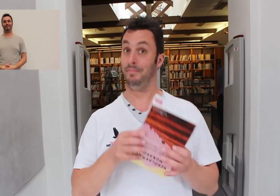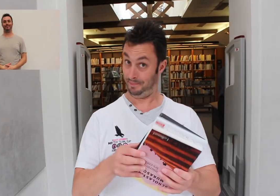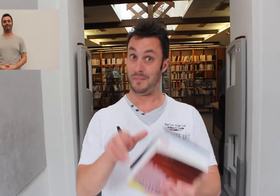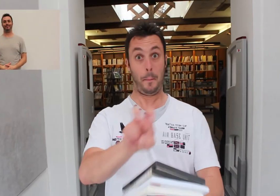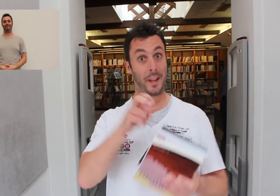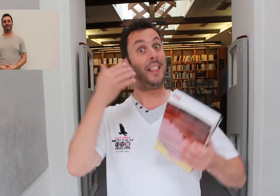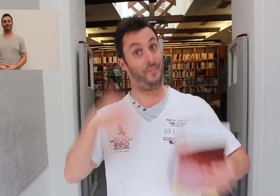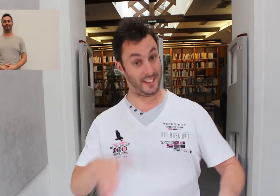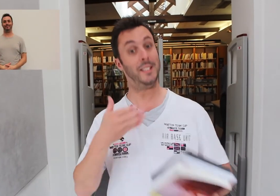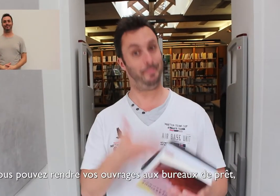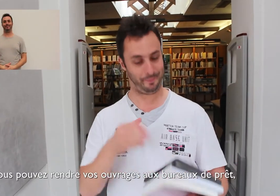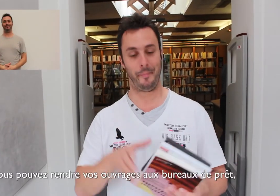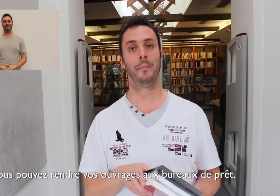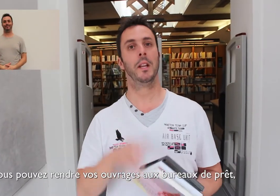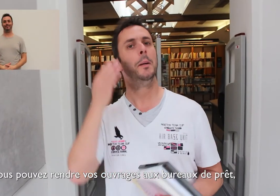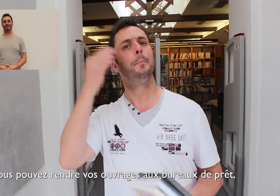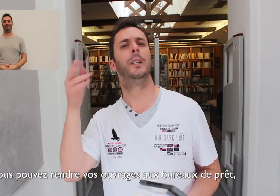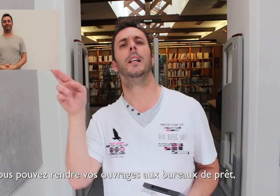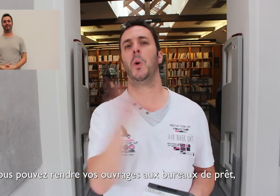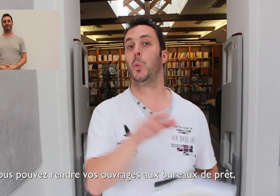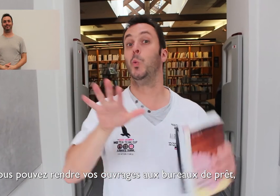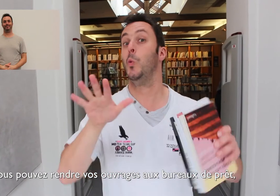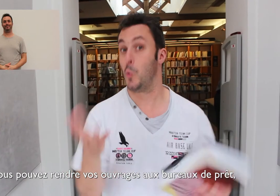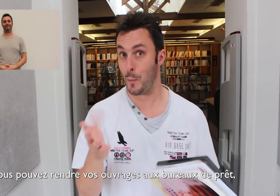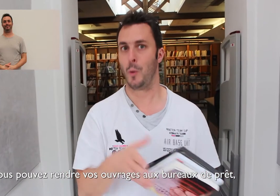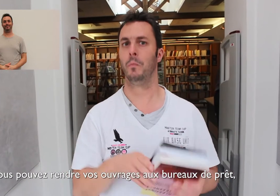Ah, j'oubliais. Vous pourrez rendre vos ouvrages au bureau de prêt.